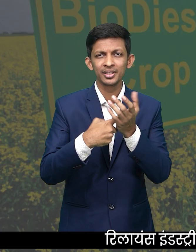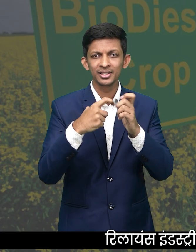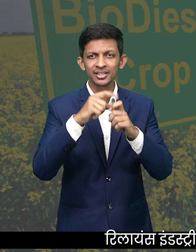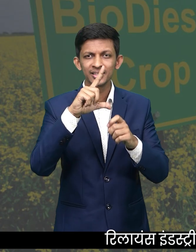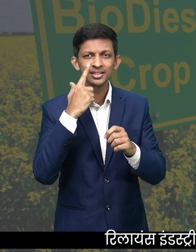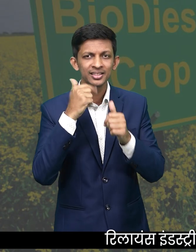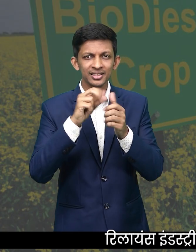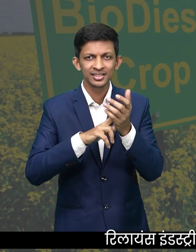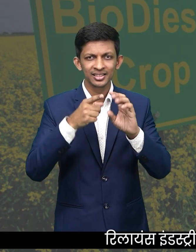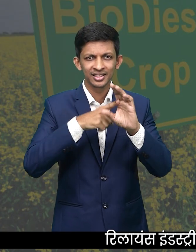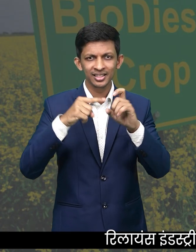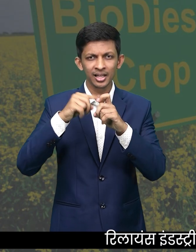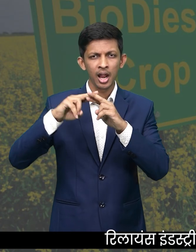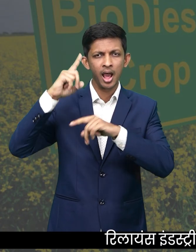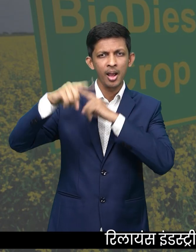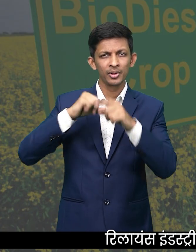समझौता किया है।